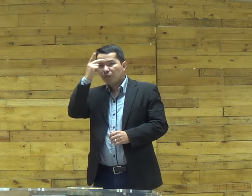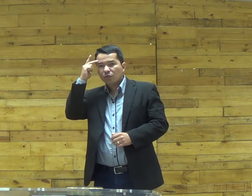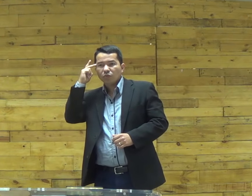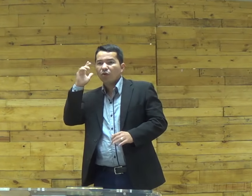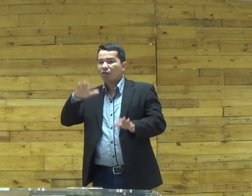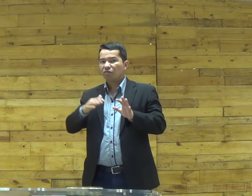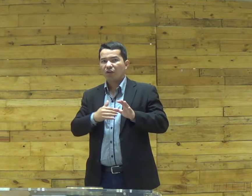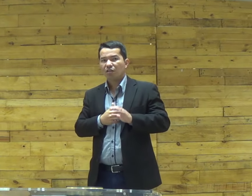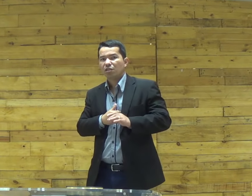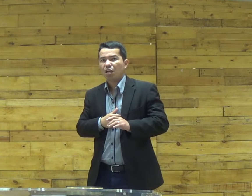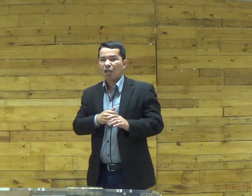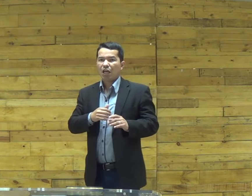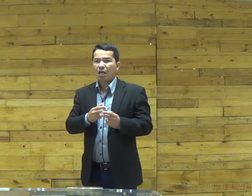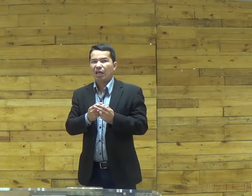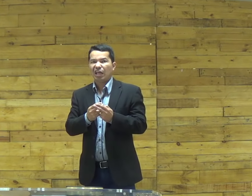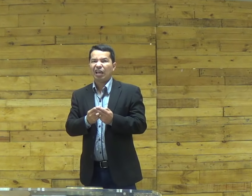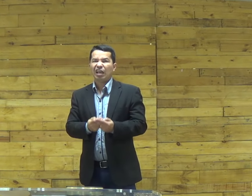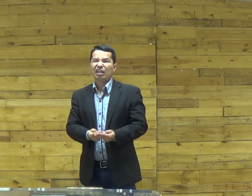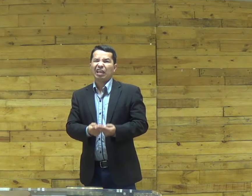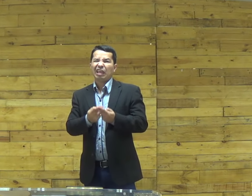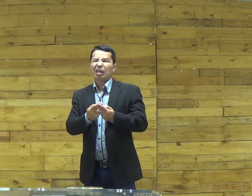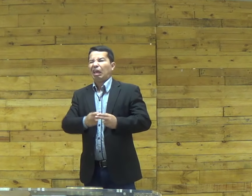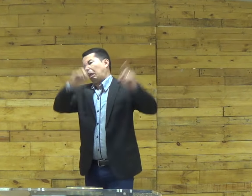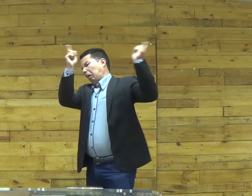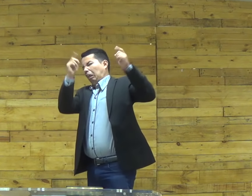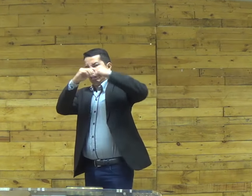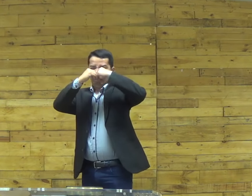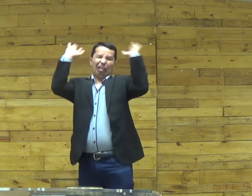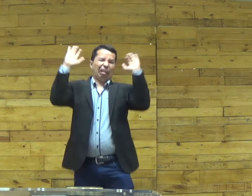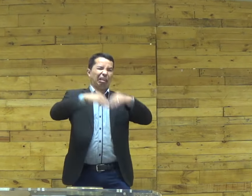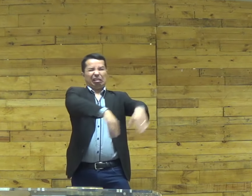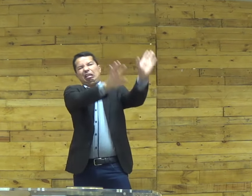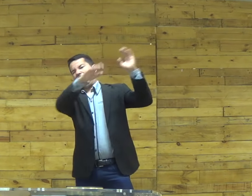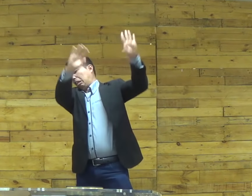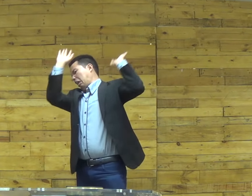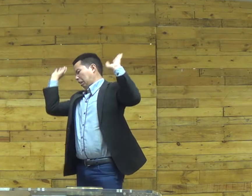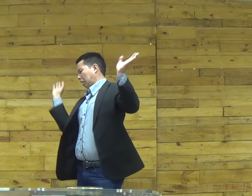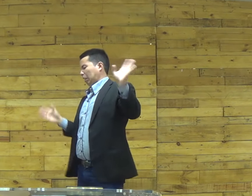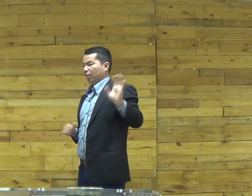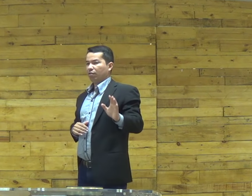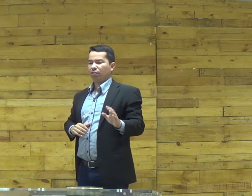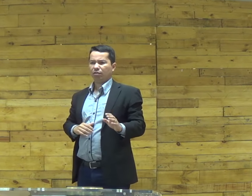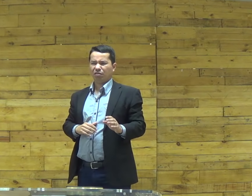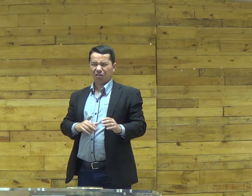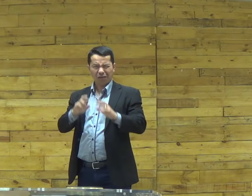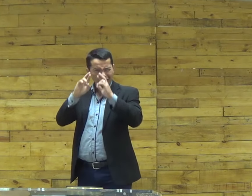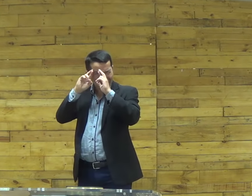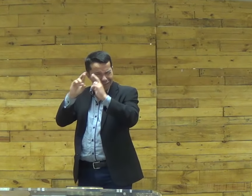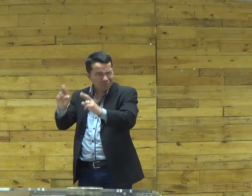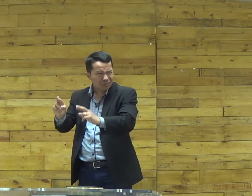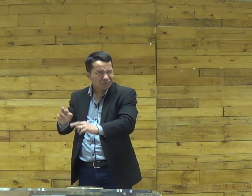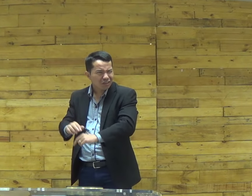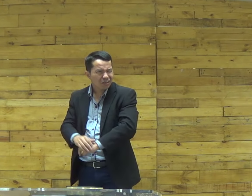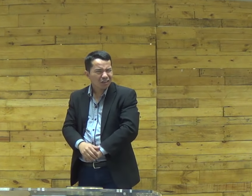Almir. Algumas pessoas ficam: "Ah, não, ah, muito complicado isso." E o